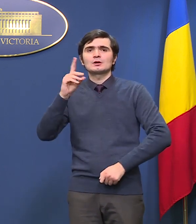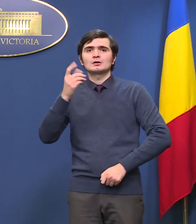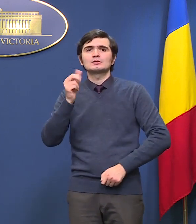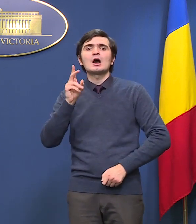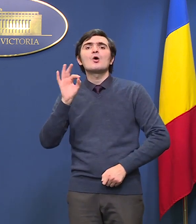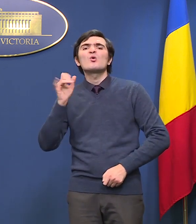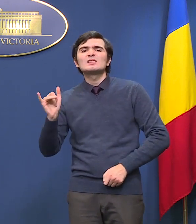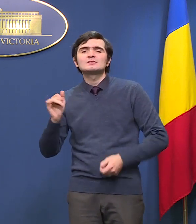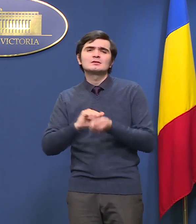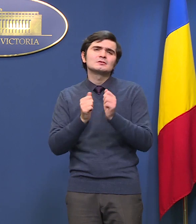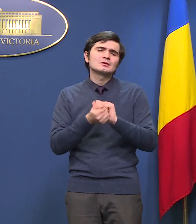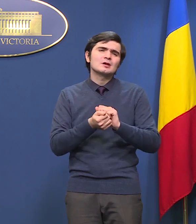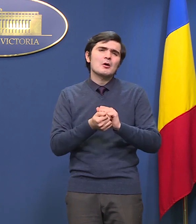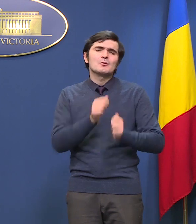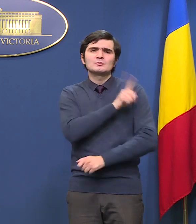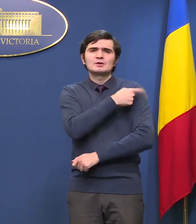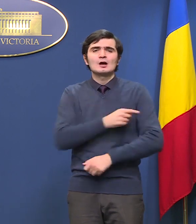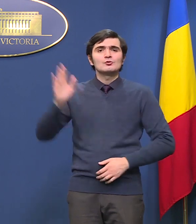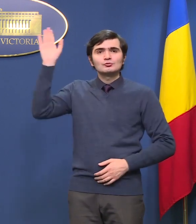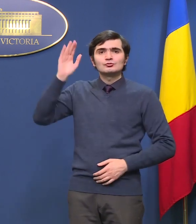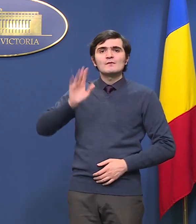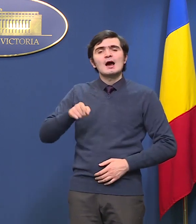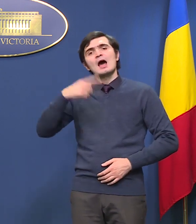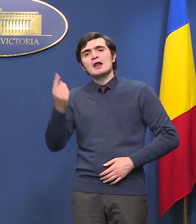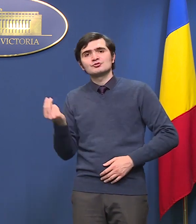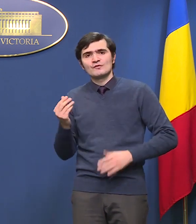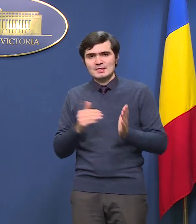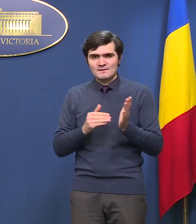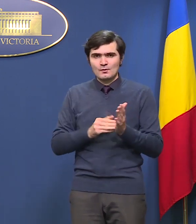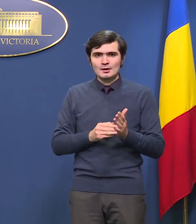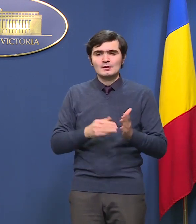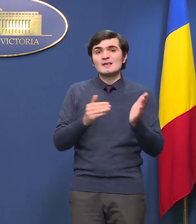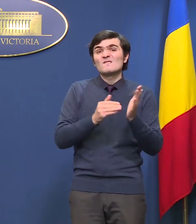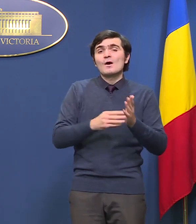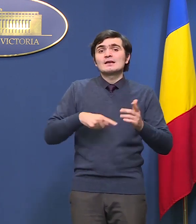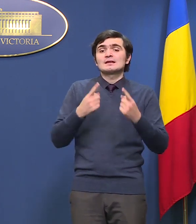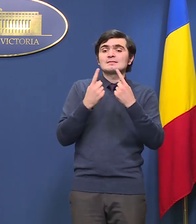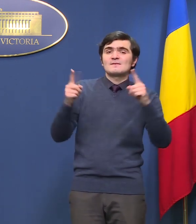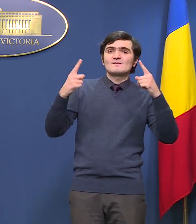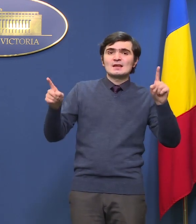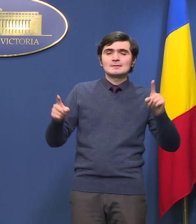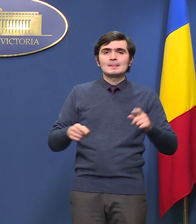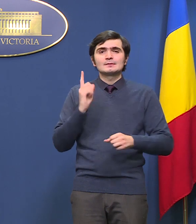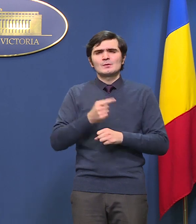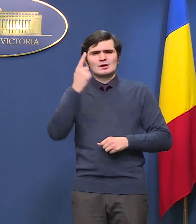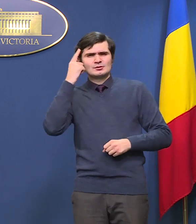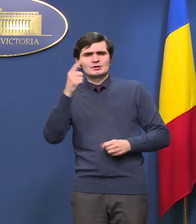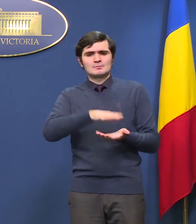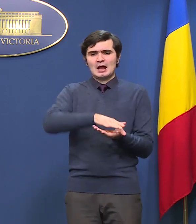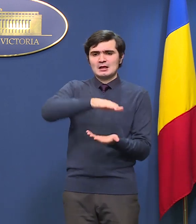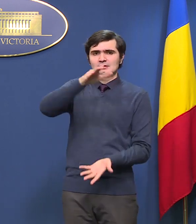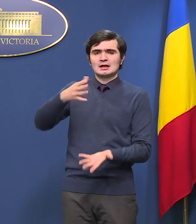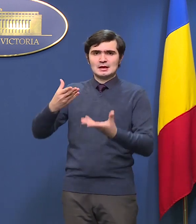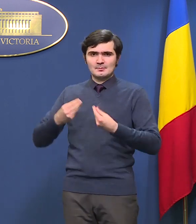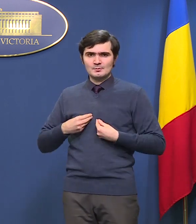poate avea spitalul județean Suceava. Nevoile sunt diferite și noi trebuie să știm cantitățile care ne vin să